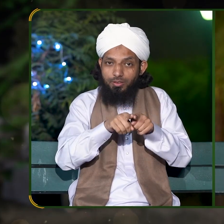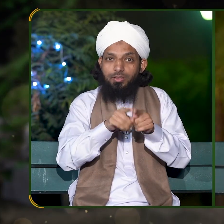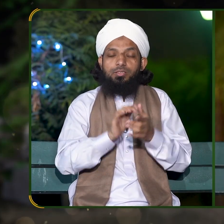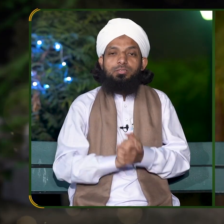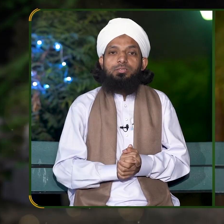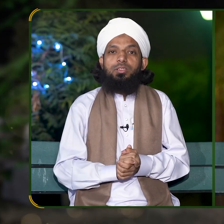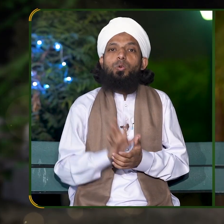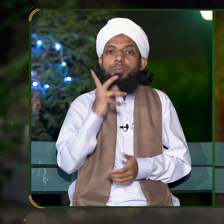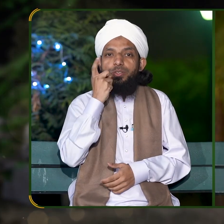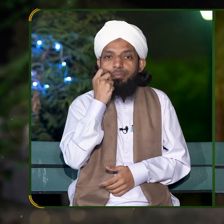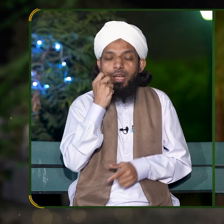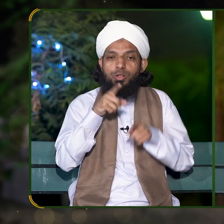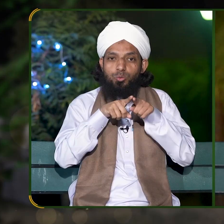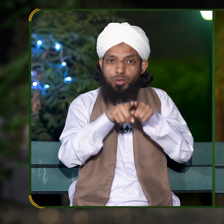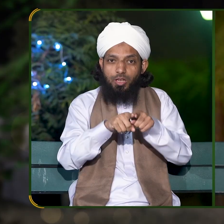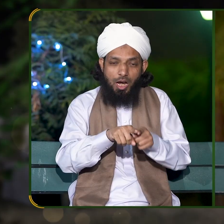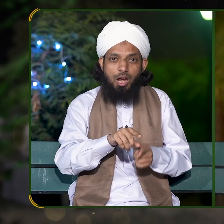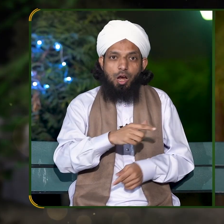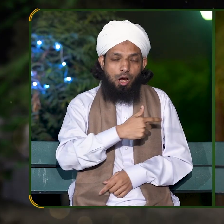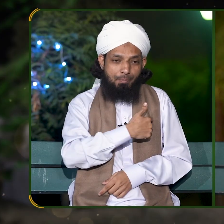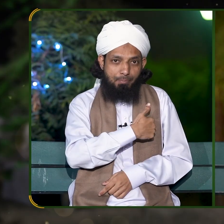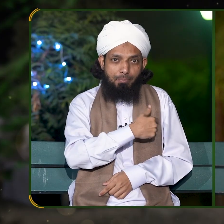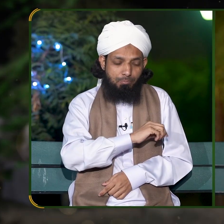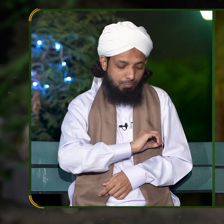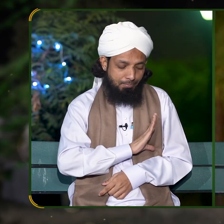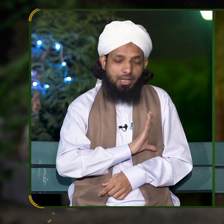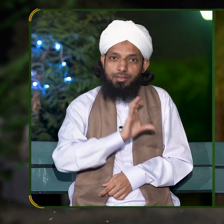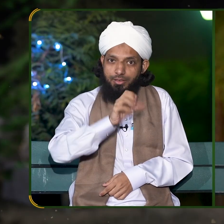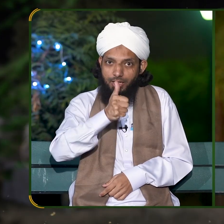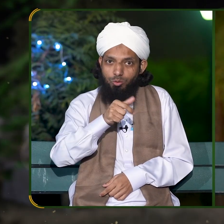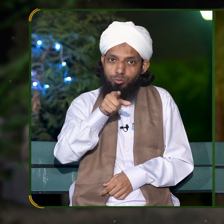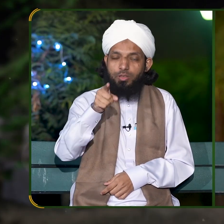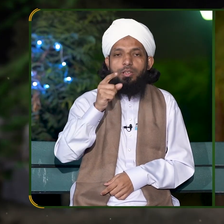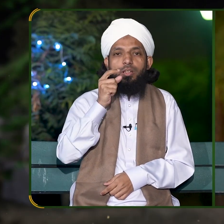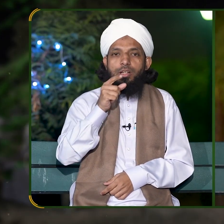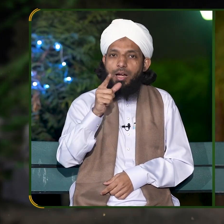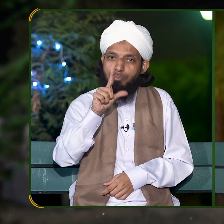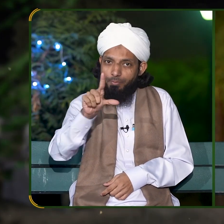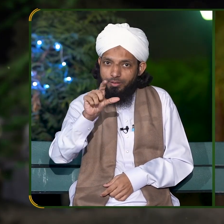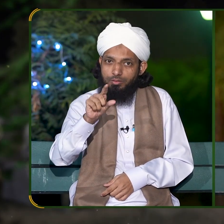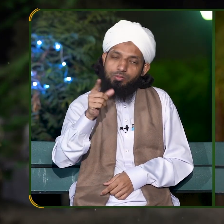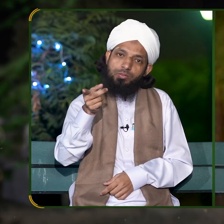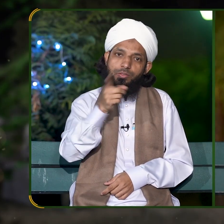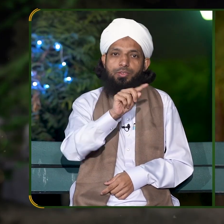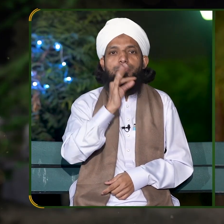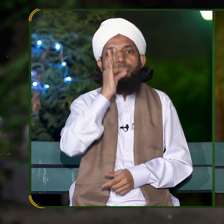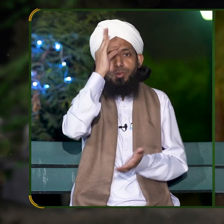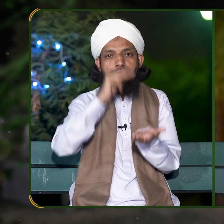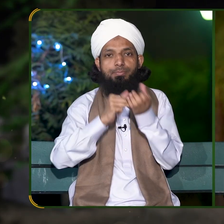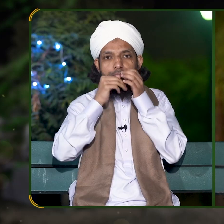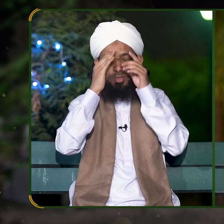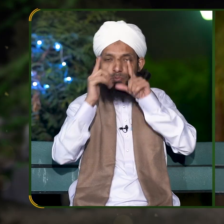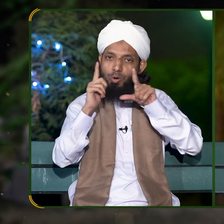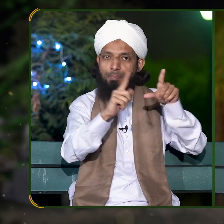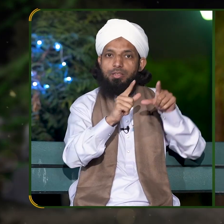احبنی، جس نے میری سنت سے محبت کی اس نے مجھ سے محبت کی، ومن احبنی کان معی